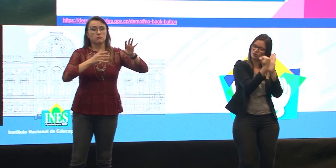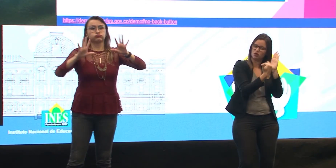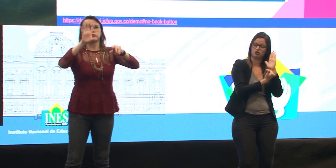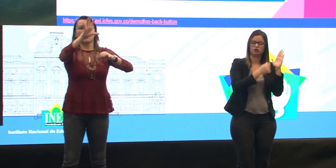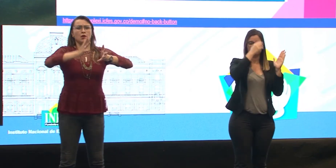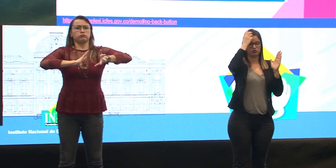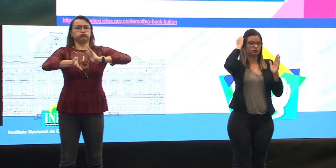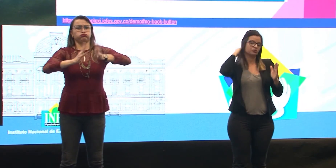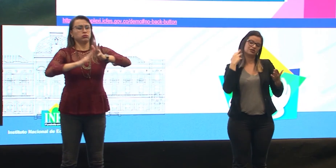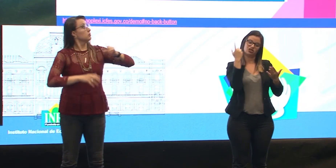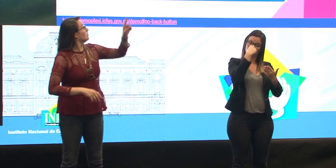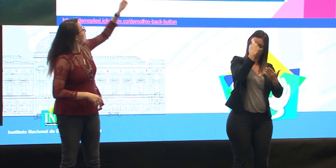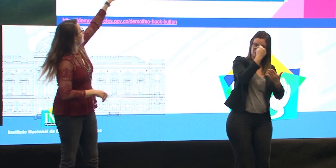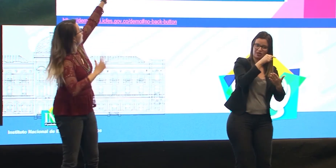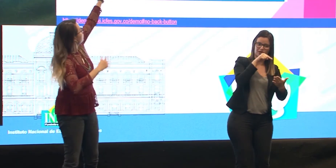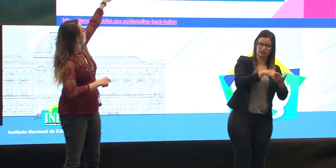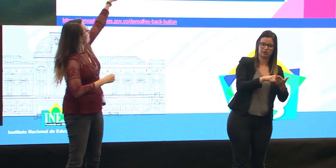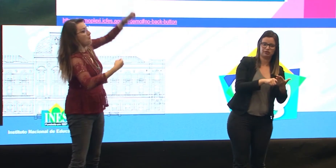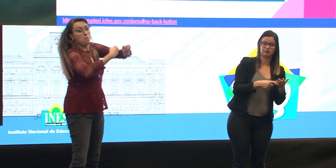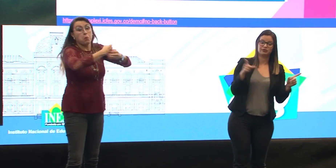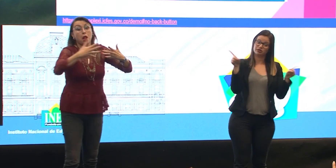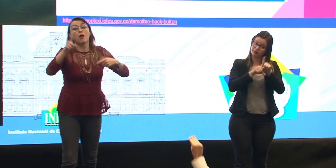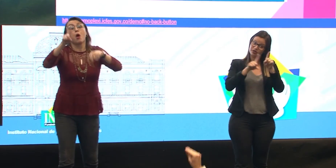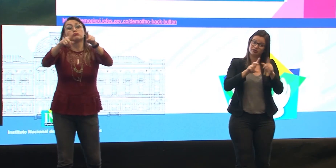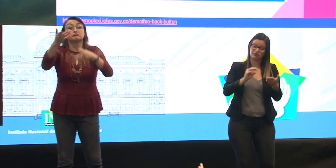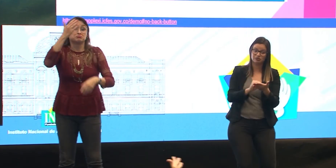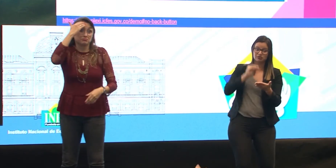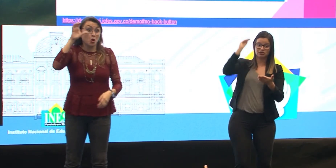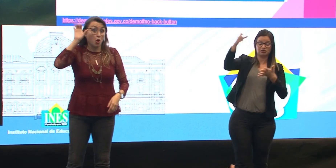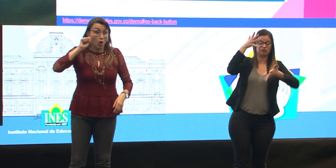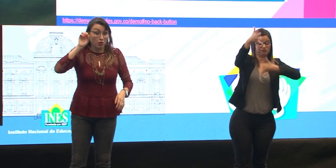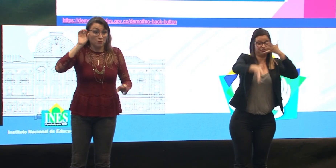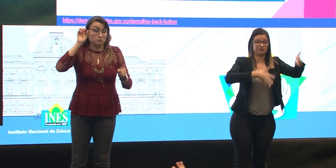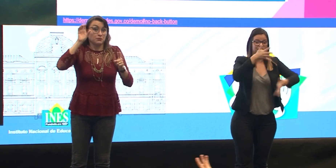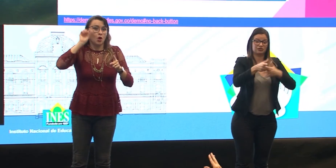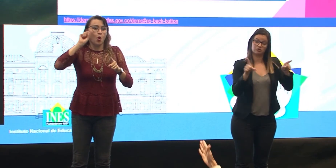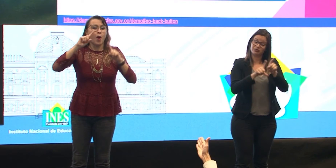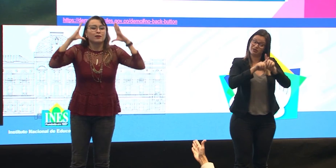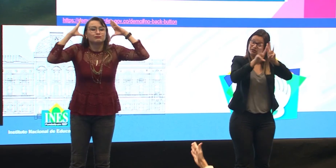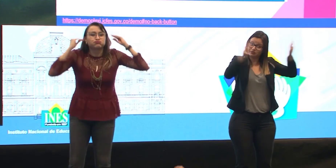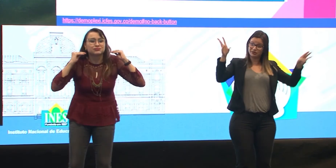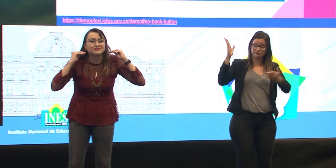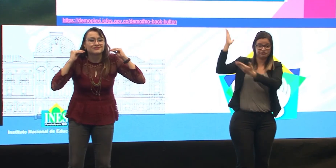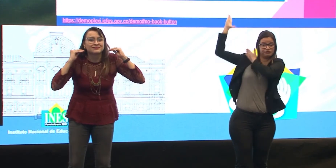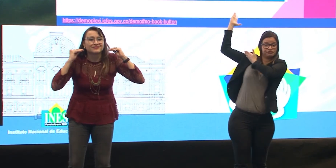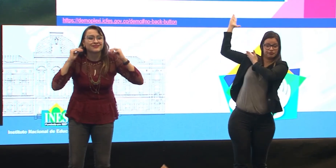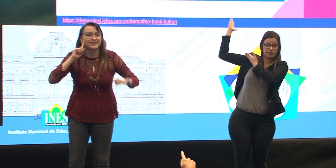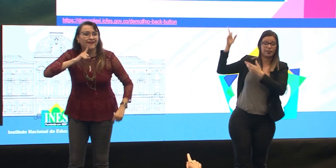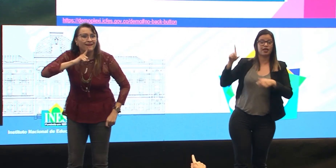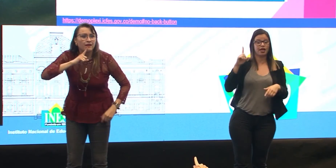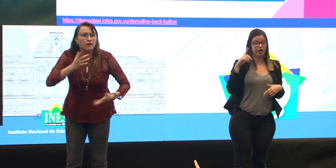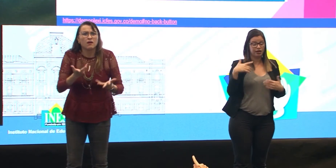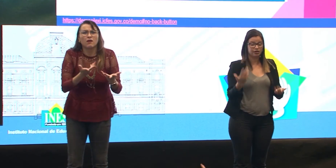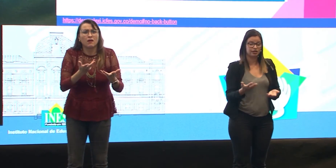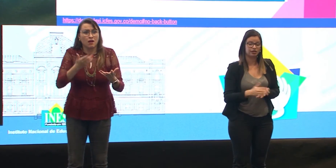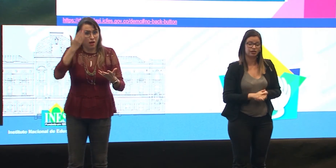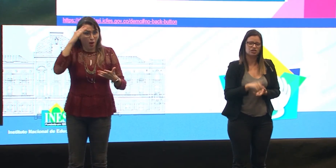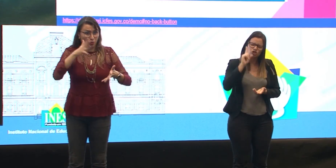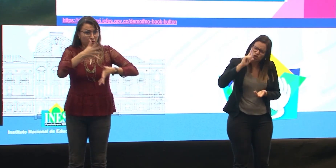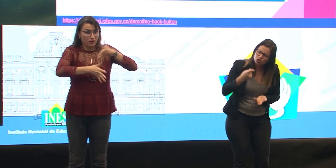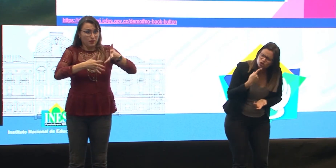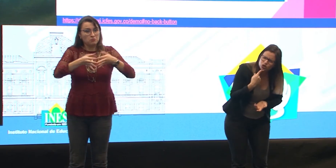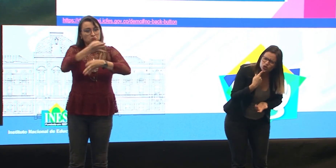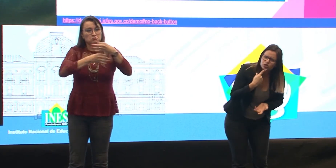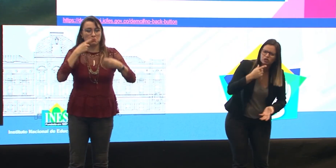a prova que foi traduzida do espanhol para a língua de sinais colombiana, né?